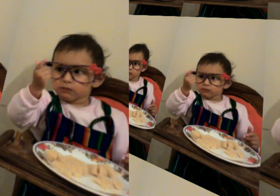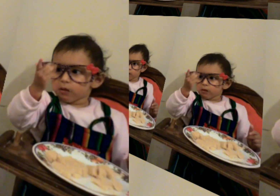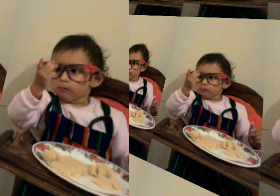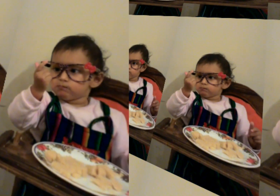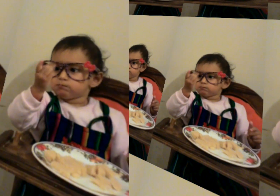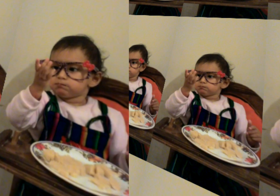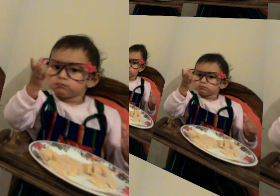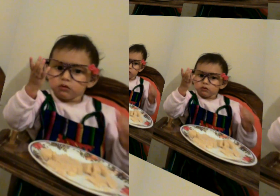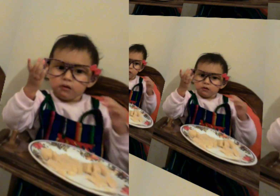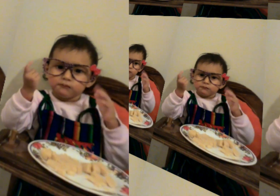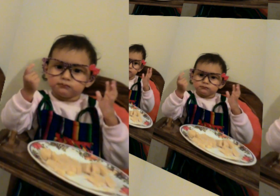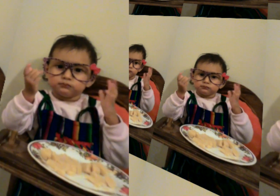Leche Leche Muy bien